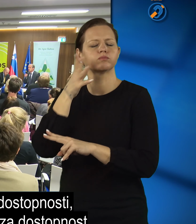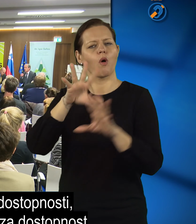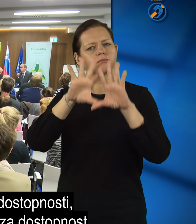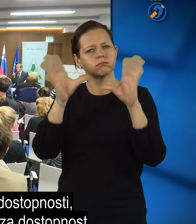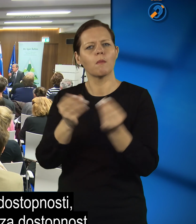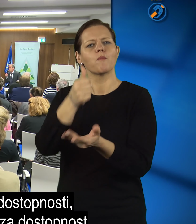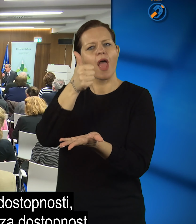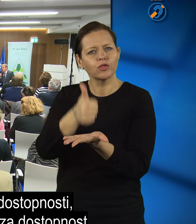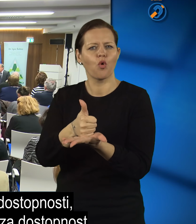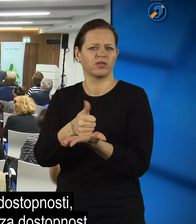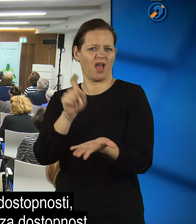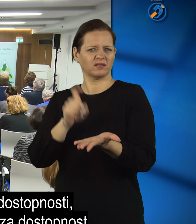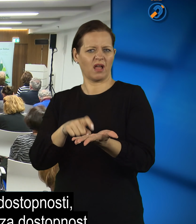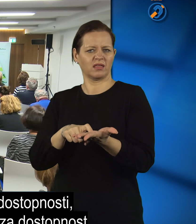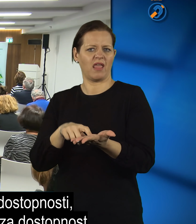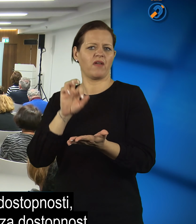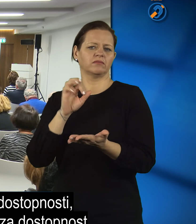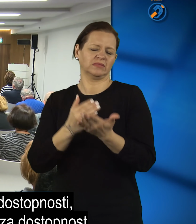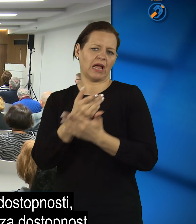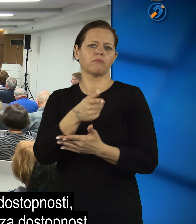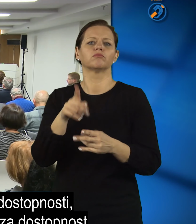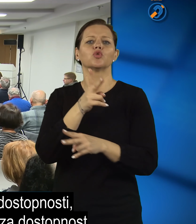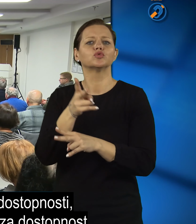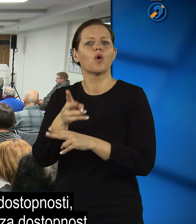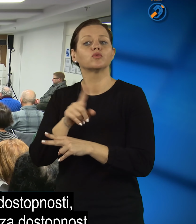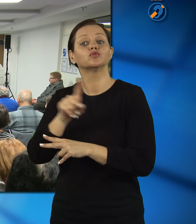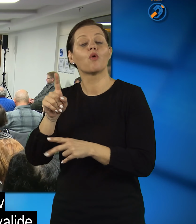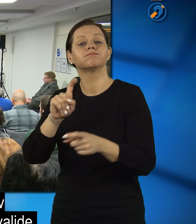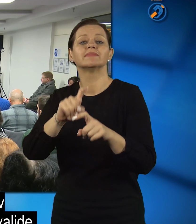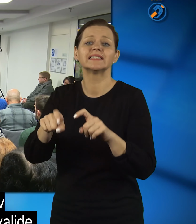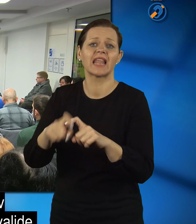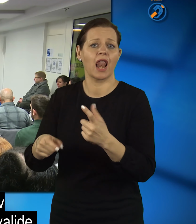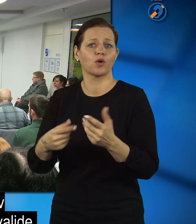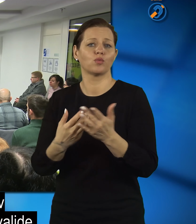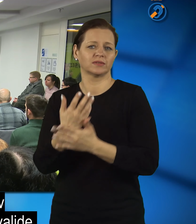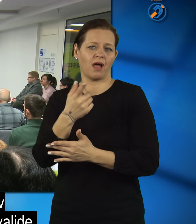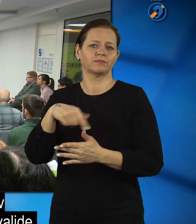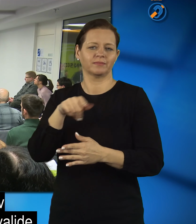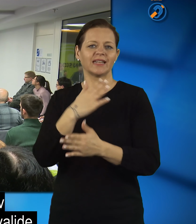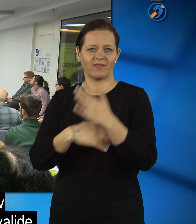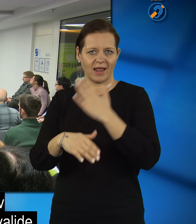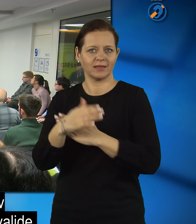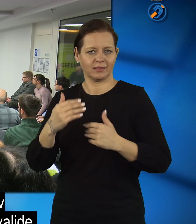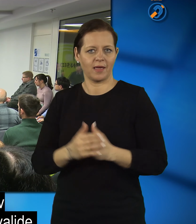poenotila zahteve za dostopnost do izdelkov in storitev za invalide.